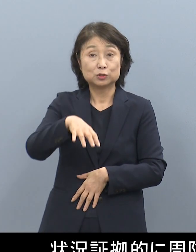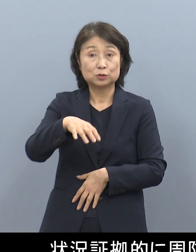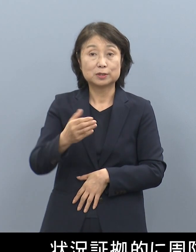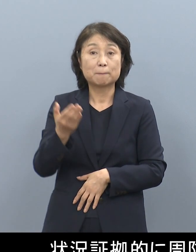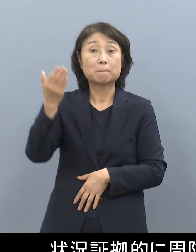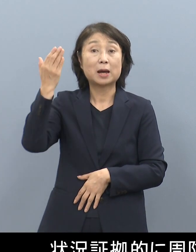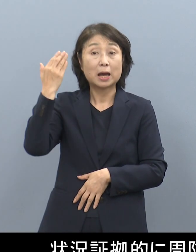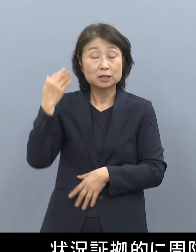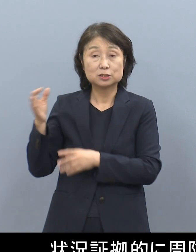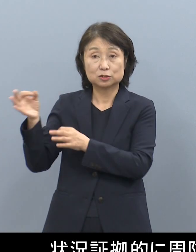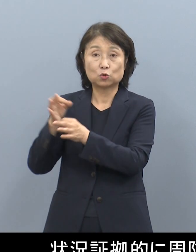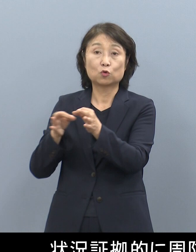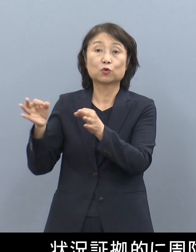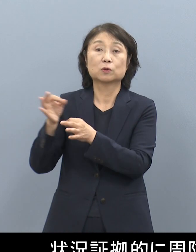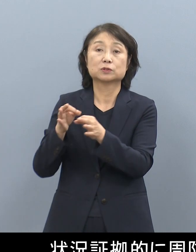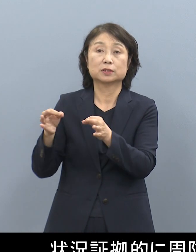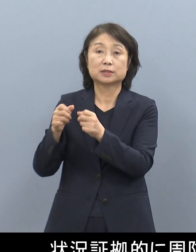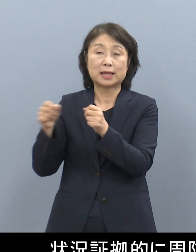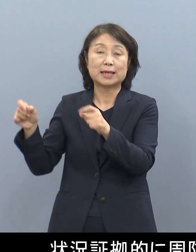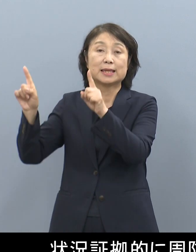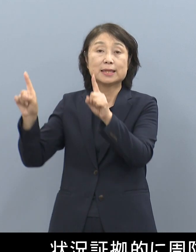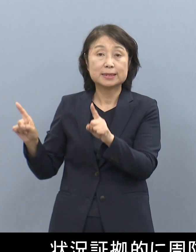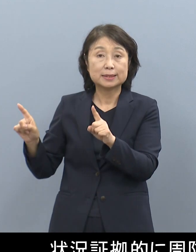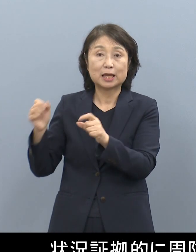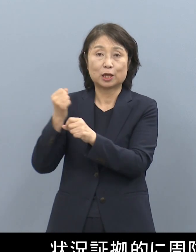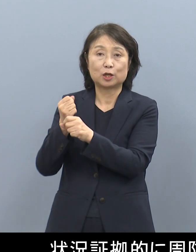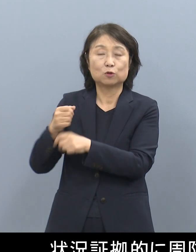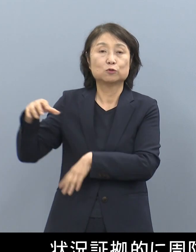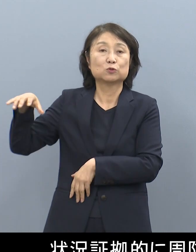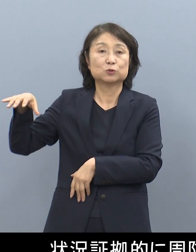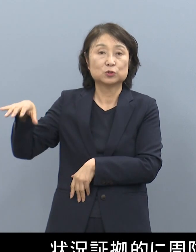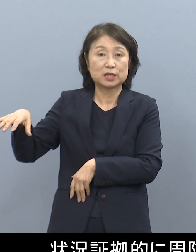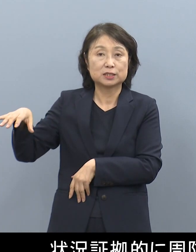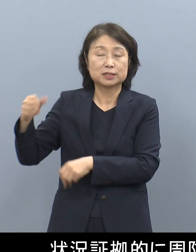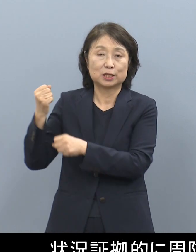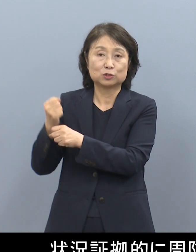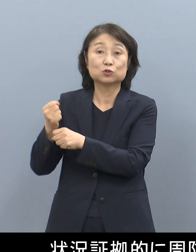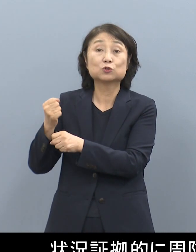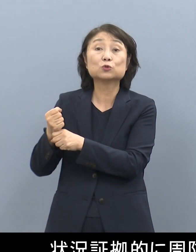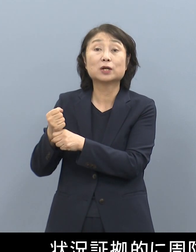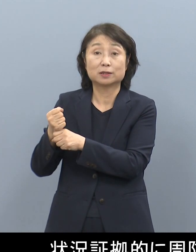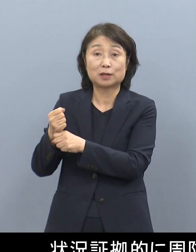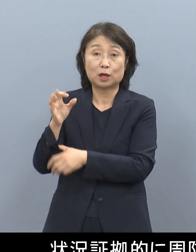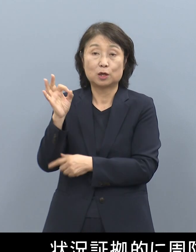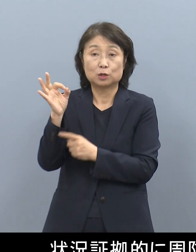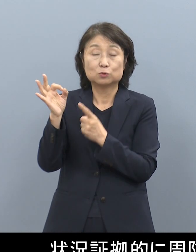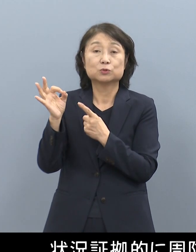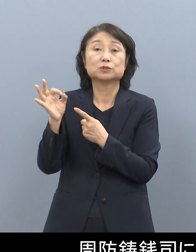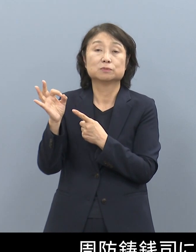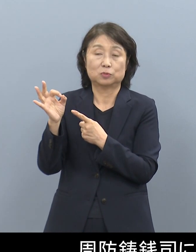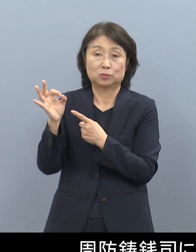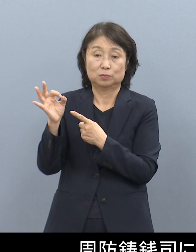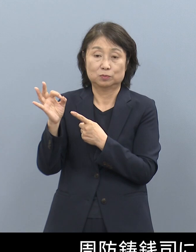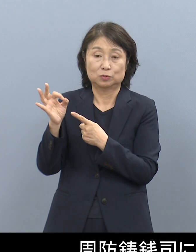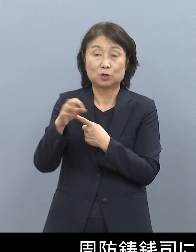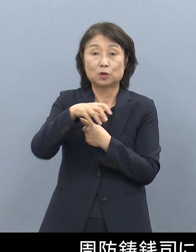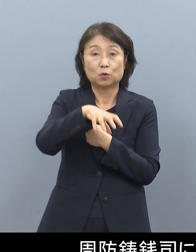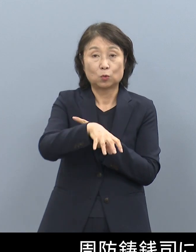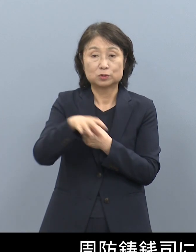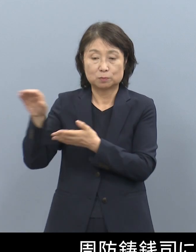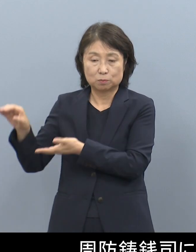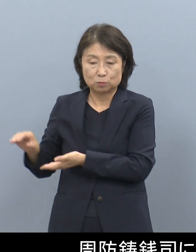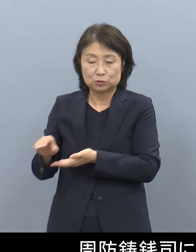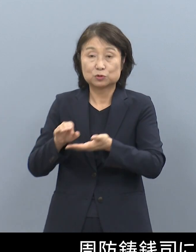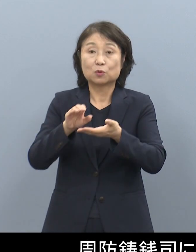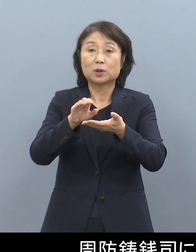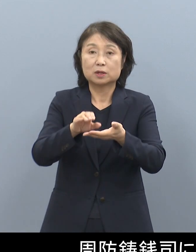に創業していた長門樹泉市で生産された附樹新報が周防樹泉市に持